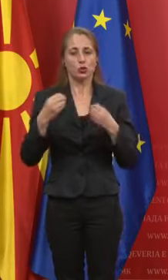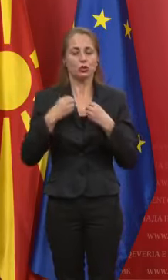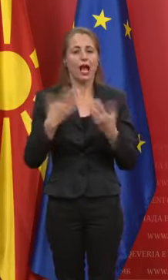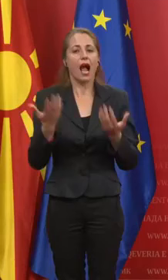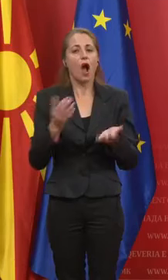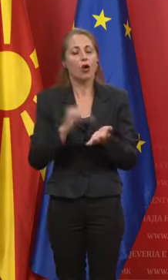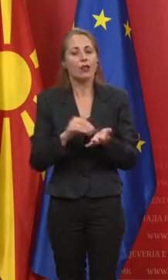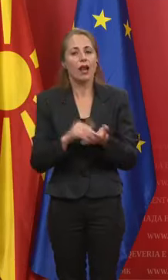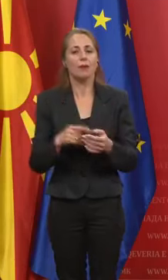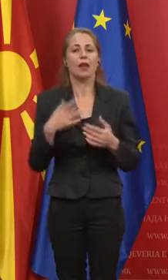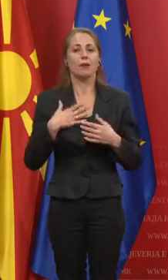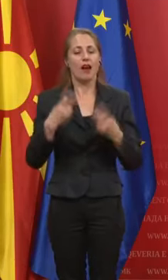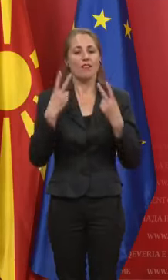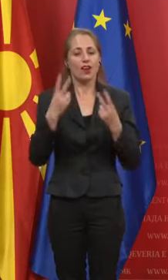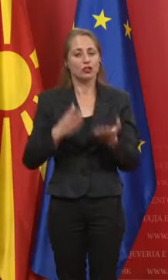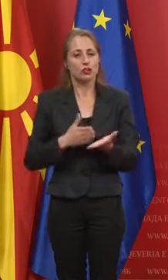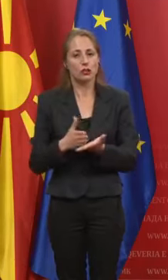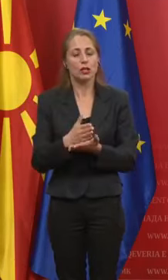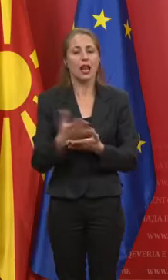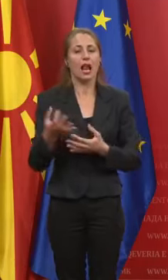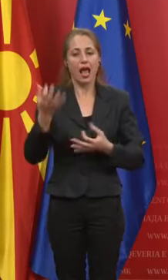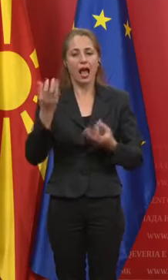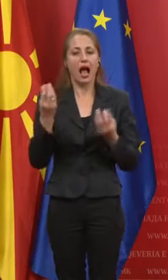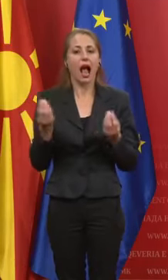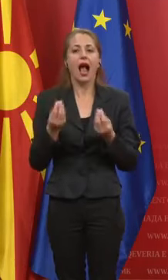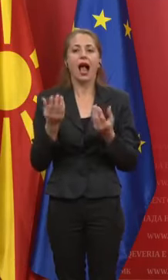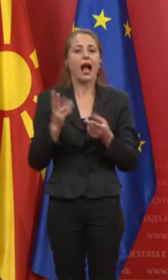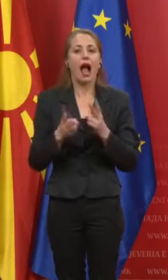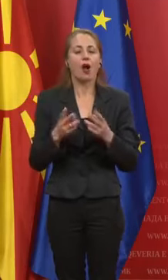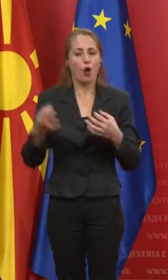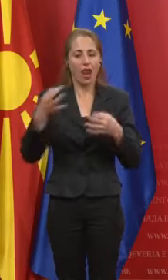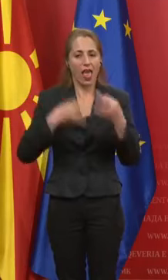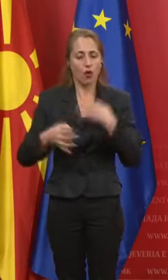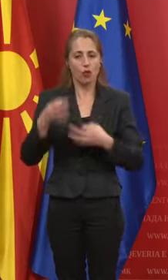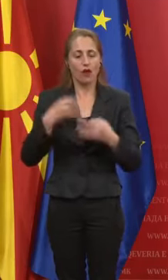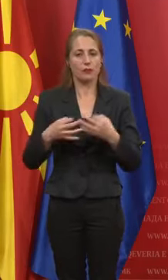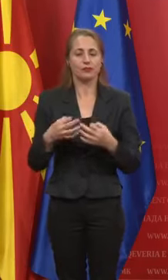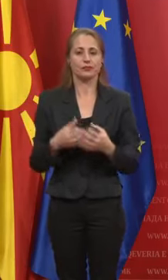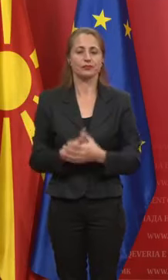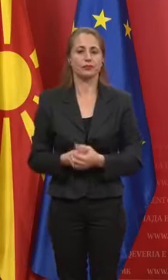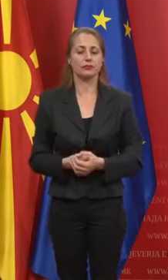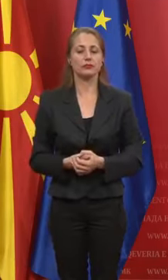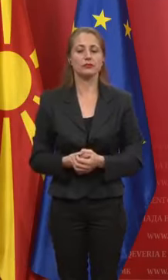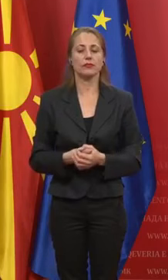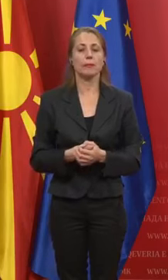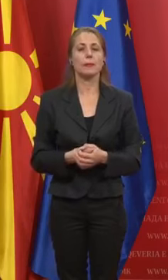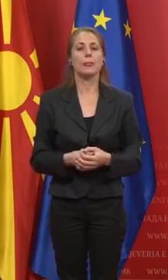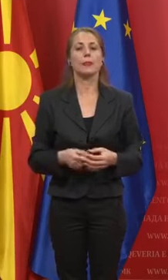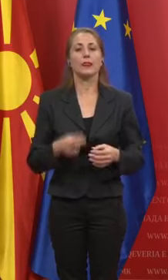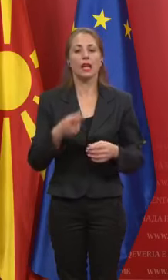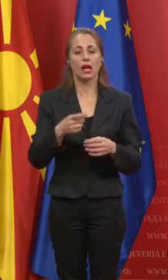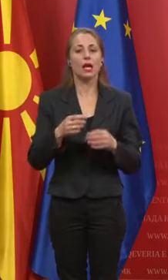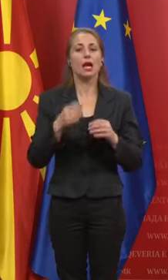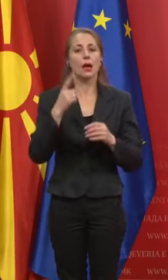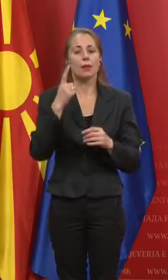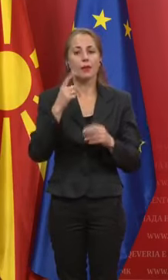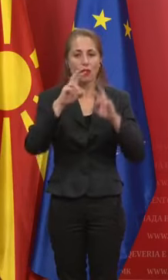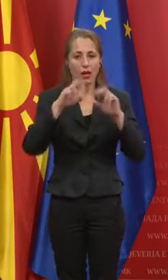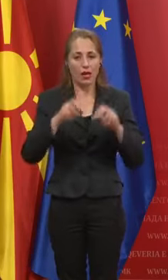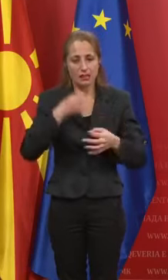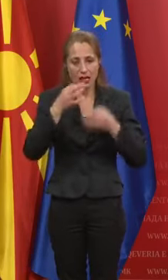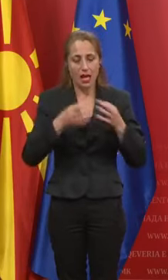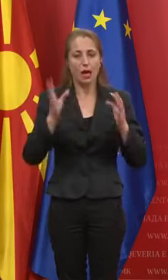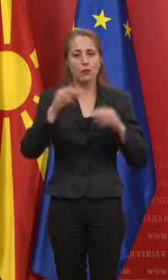важечки протоколи за лекување. За смртноста дозволете да заврши анализата, па да излеземе со конкретни